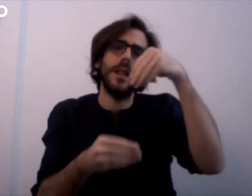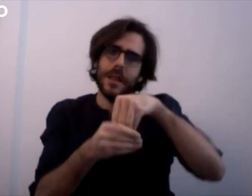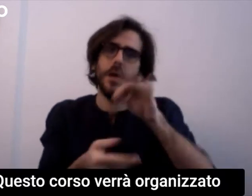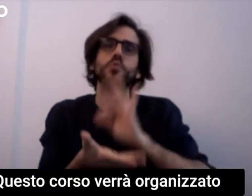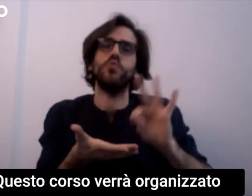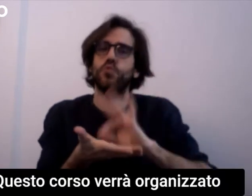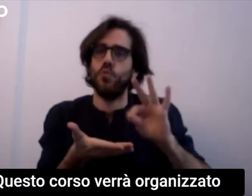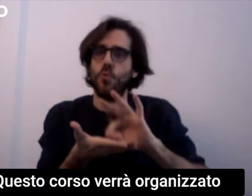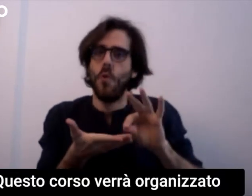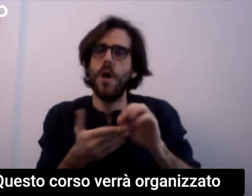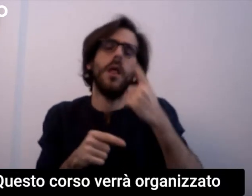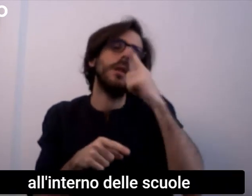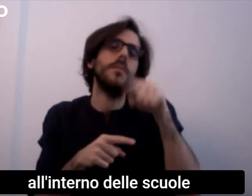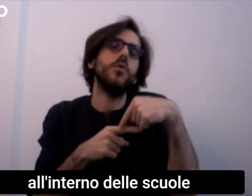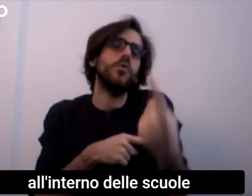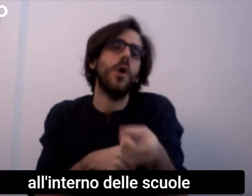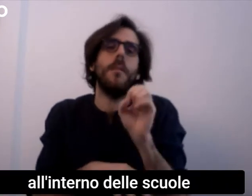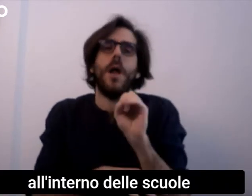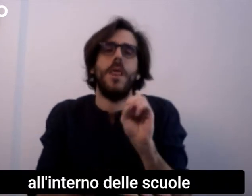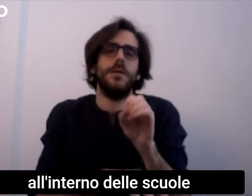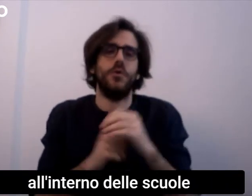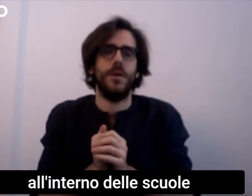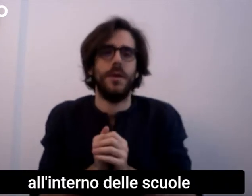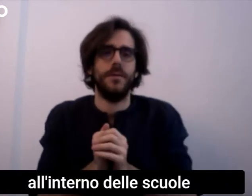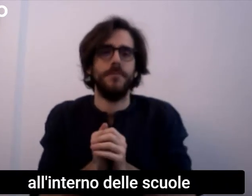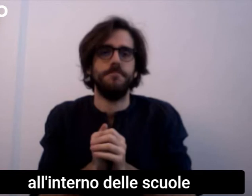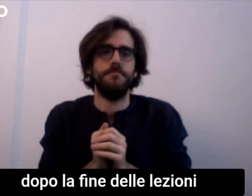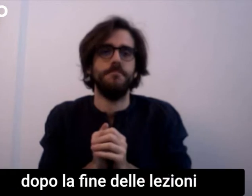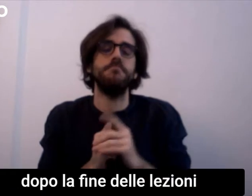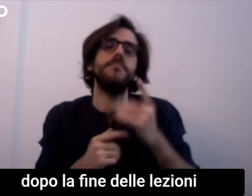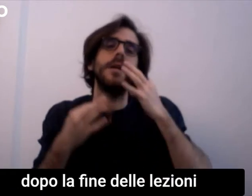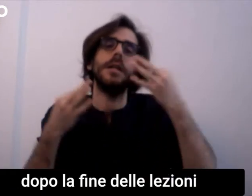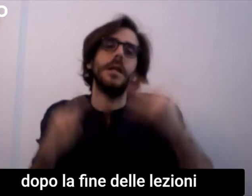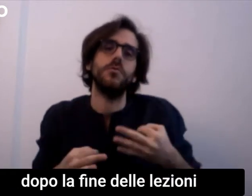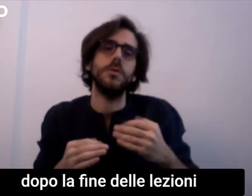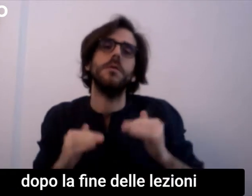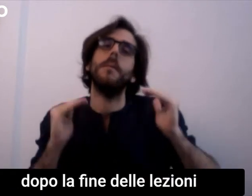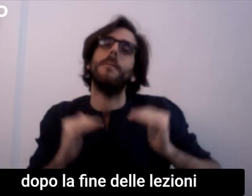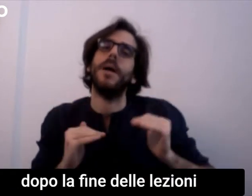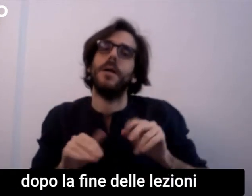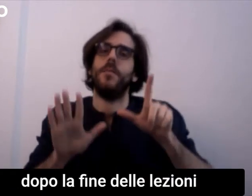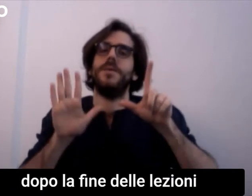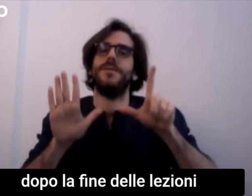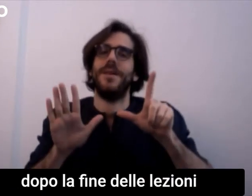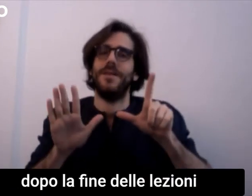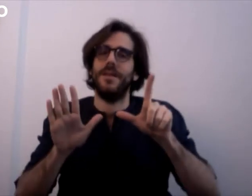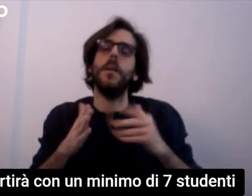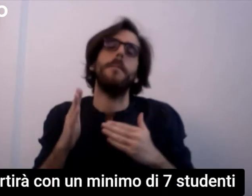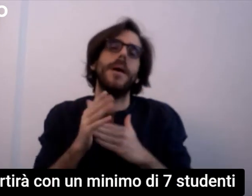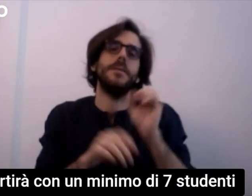questo corso verrà organizzato all'interno delle scuole dopo la fine delle lezioni partirà con un minimo